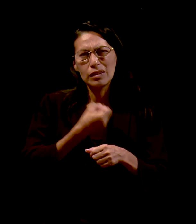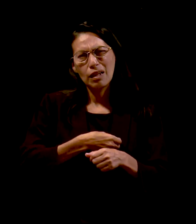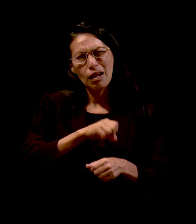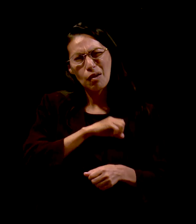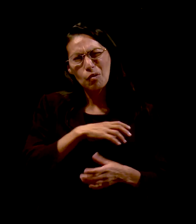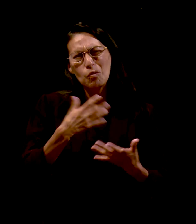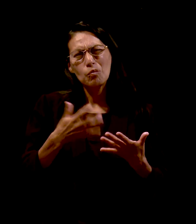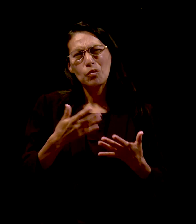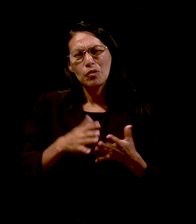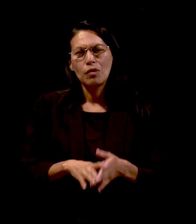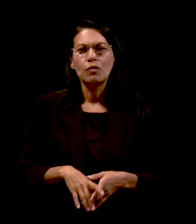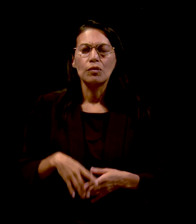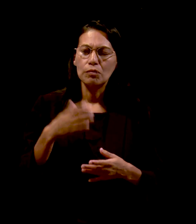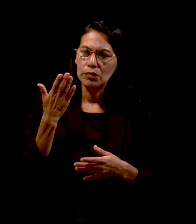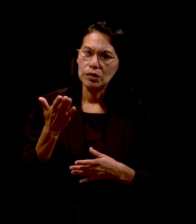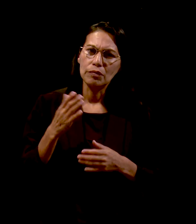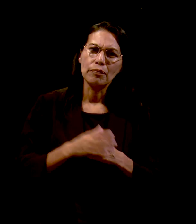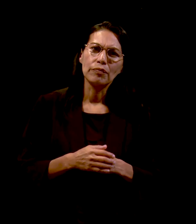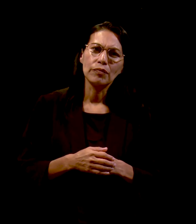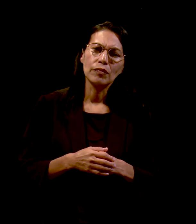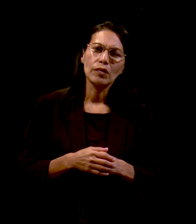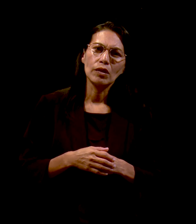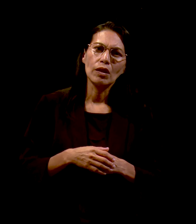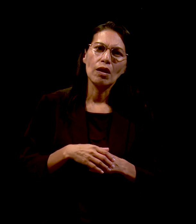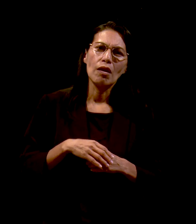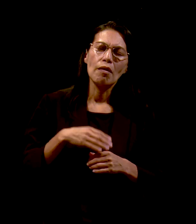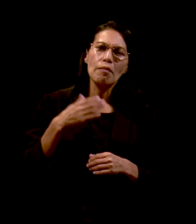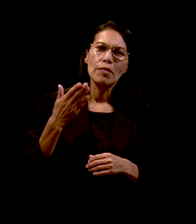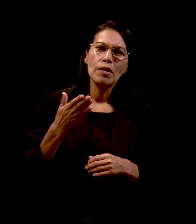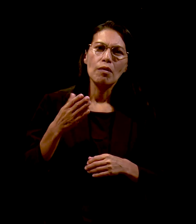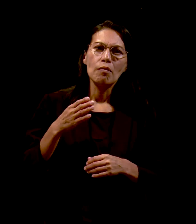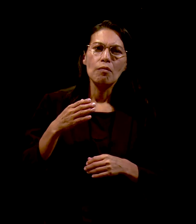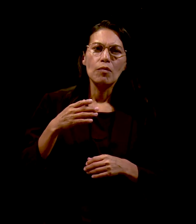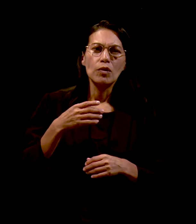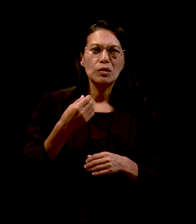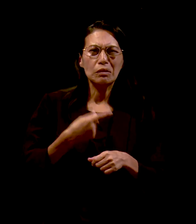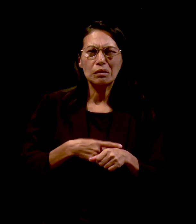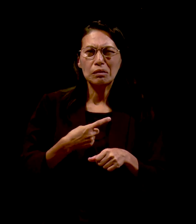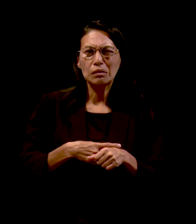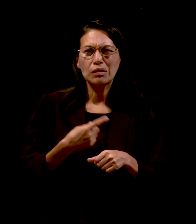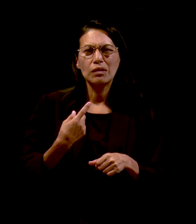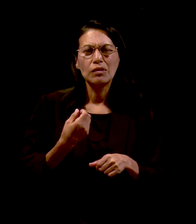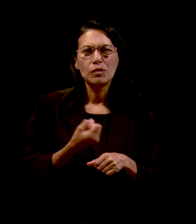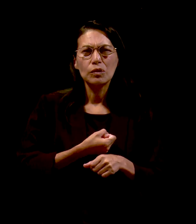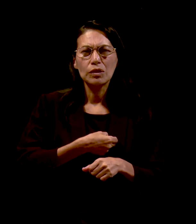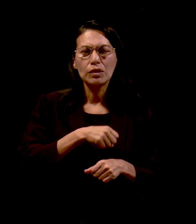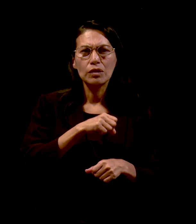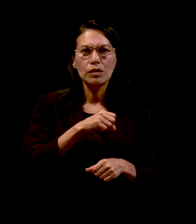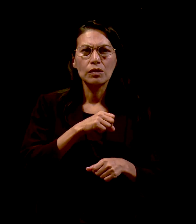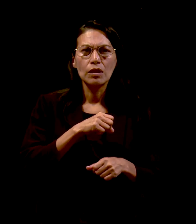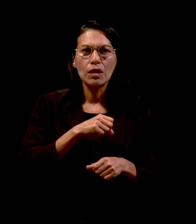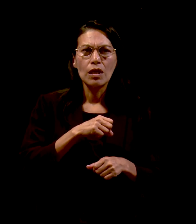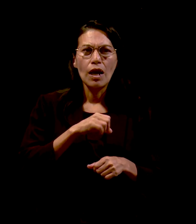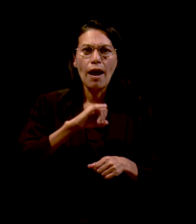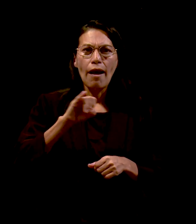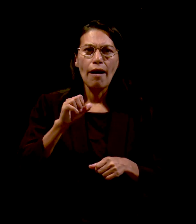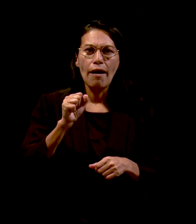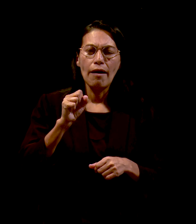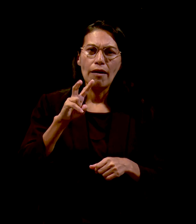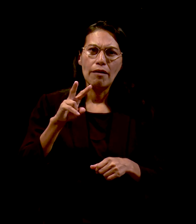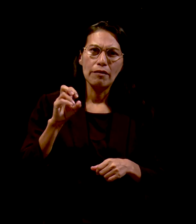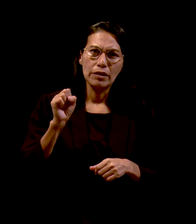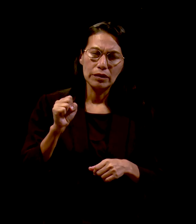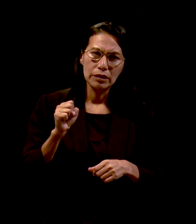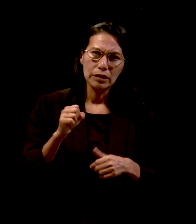pide por yolanda bibiana borras gonzález que están delicados de salud sabes saludo desde